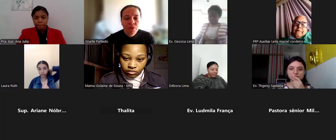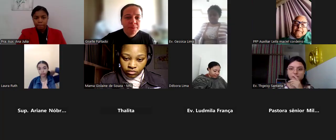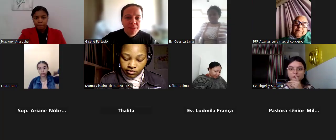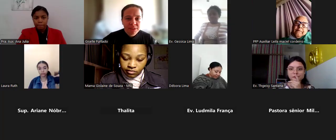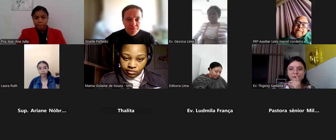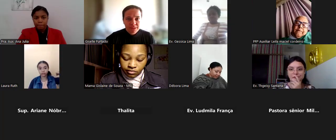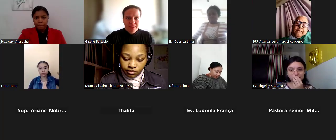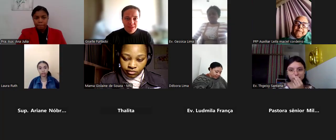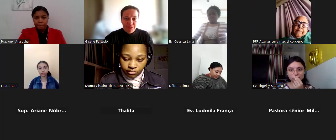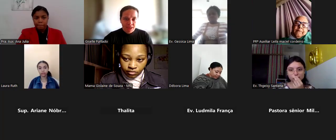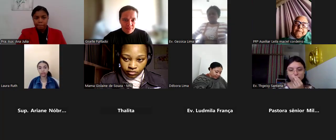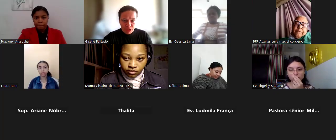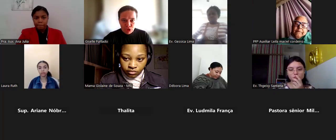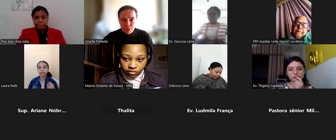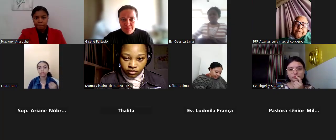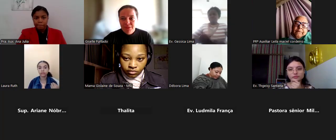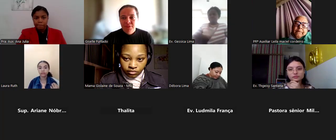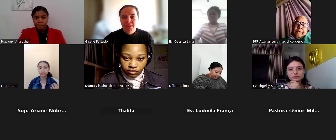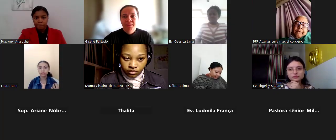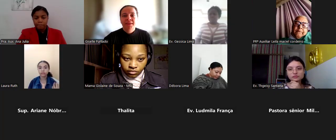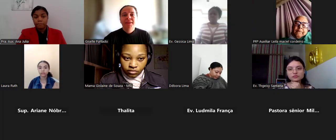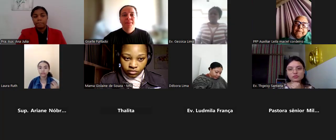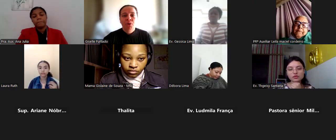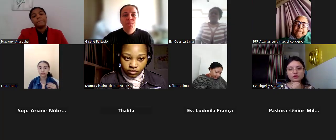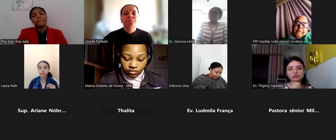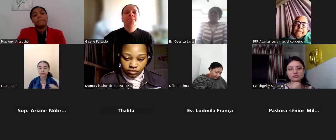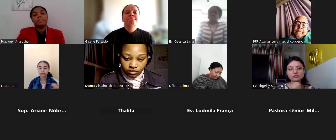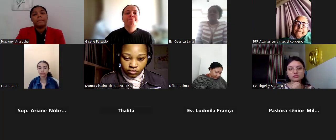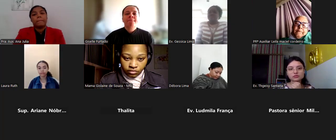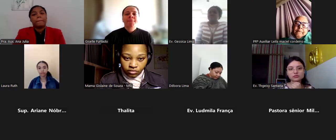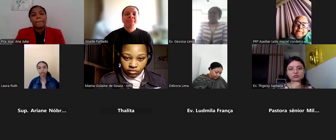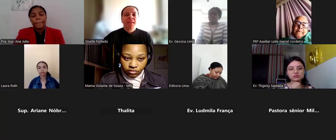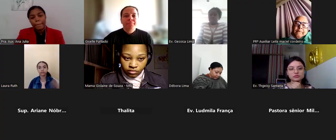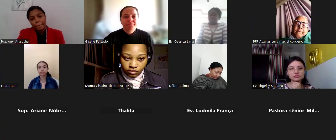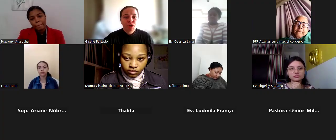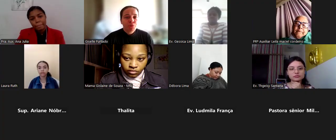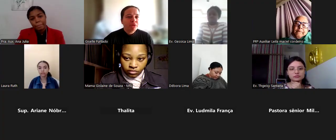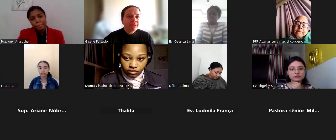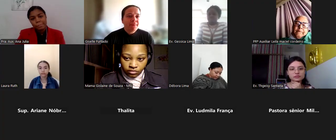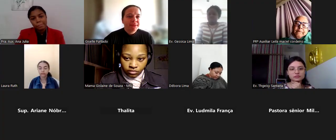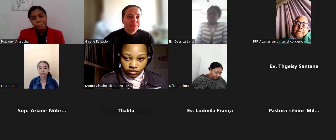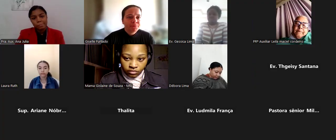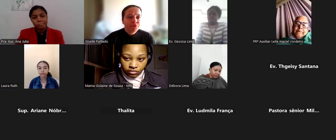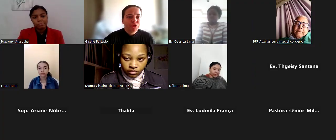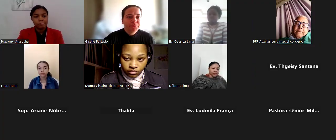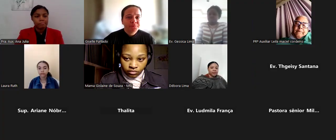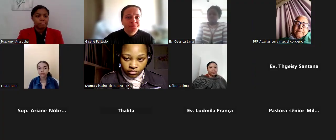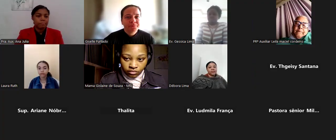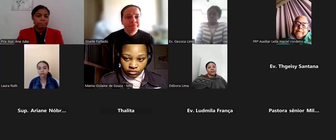que precisa fazer mais detalhadamente para os amados entenderem, tá bom? Pode perguntar, amada, por favor.